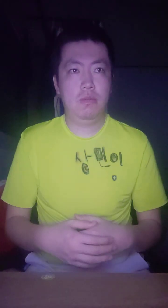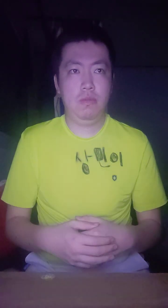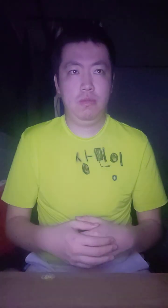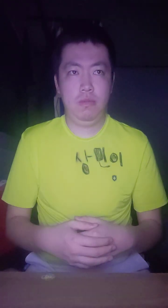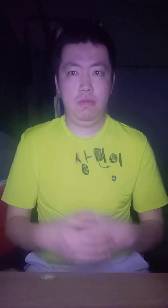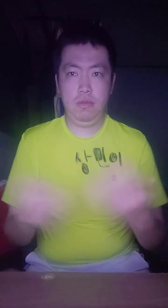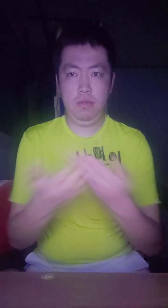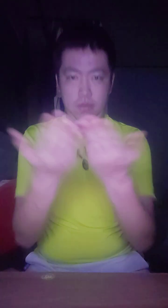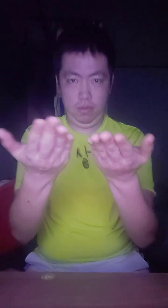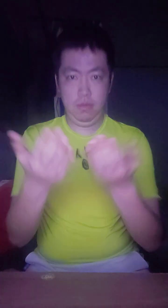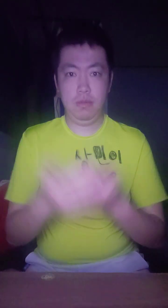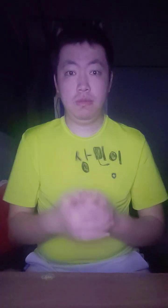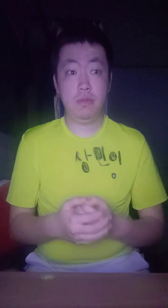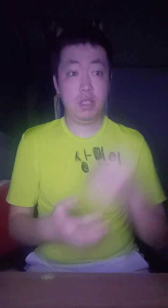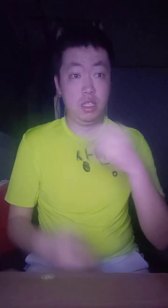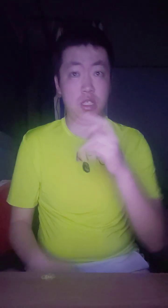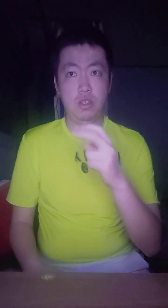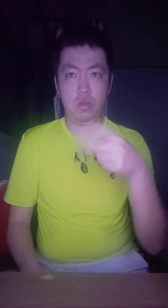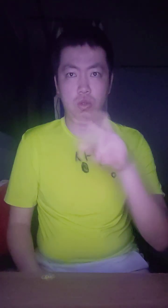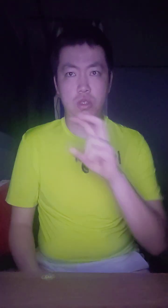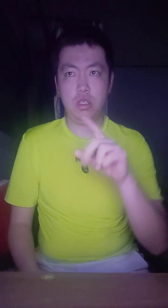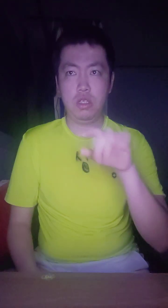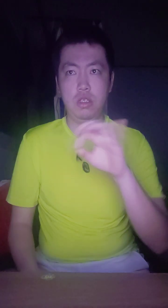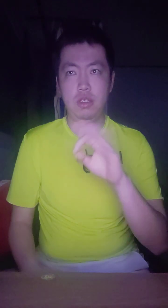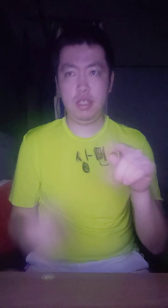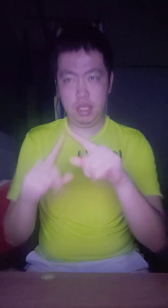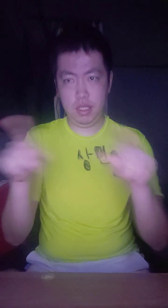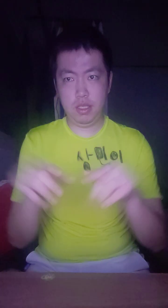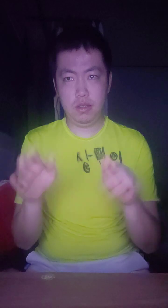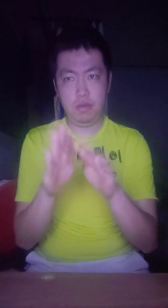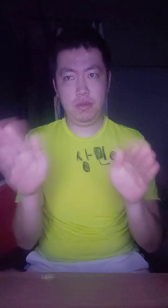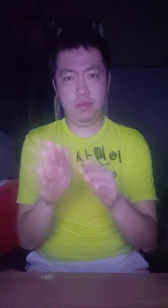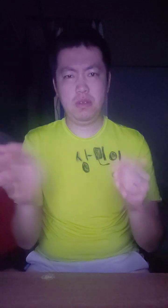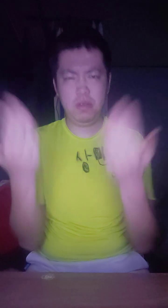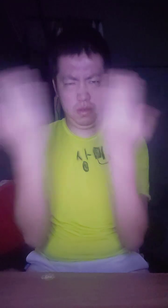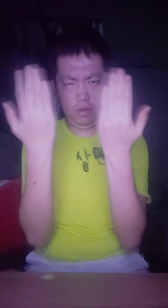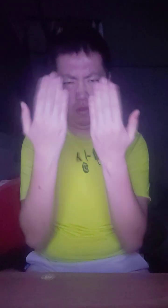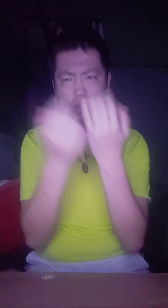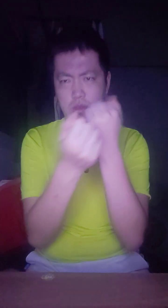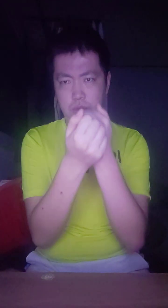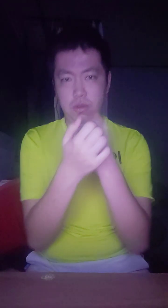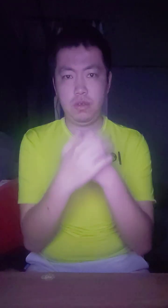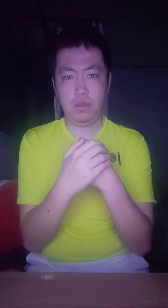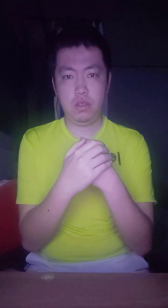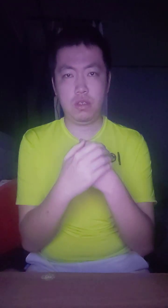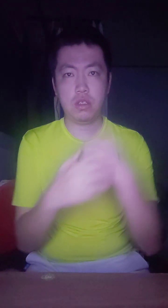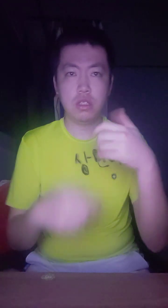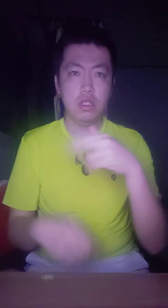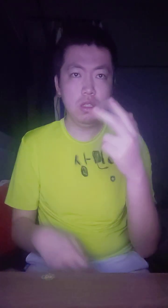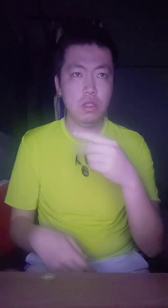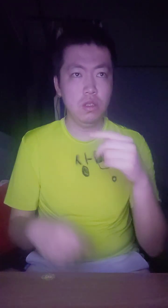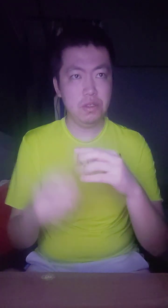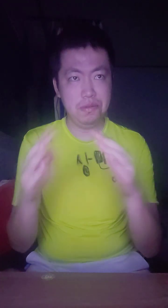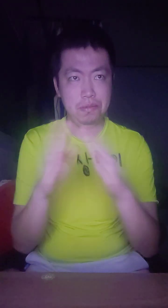다음 소식입니다. 앞으로 공용 화장실 칸막이 아래 빈틈이 차츰 사라지게 됩니다. 정부가 칸막이